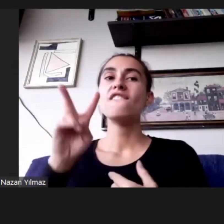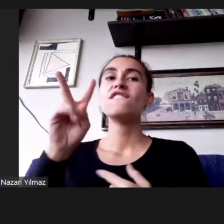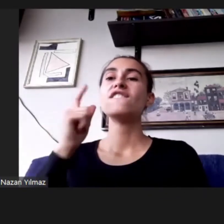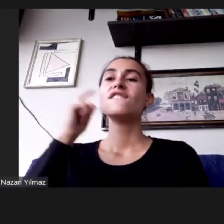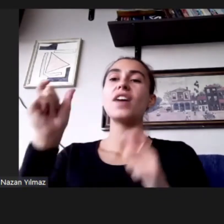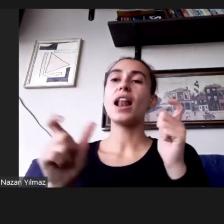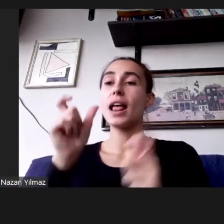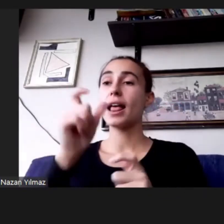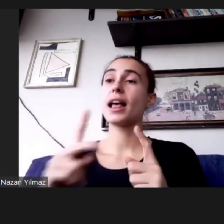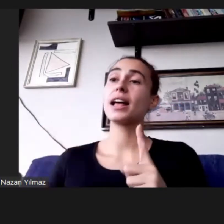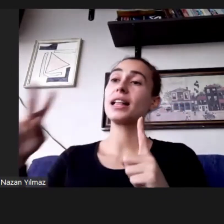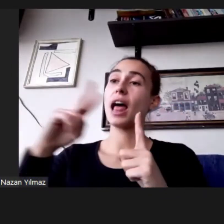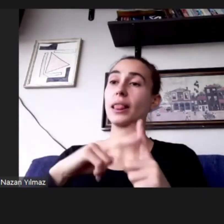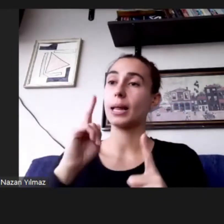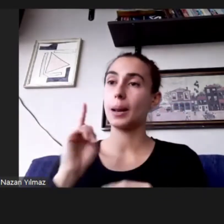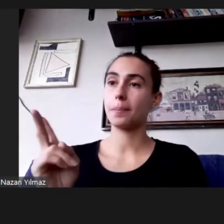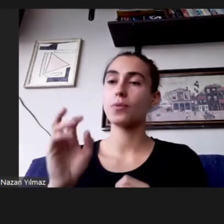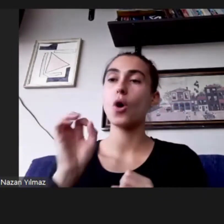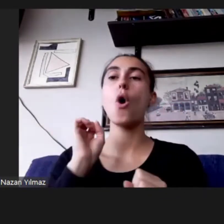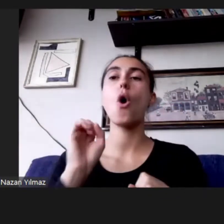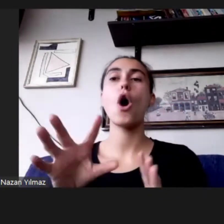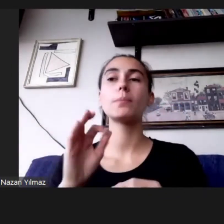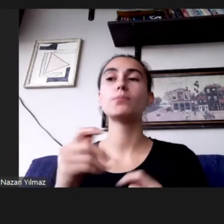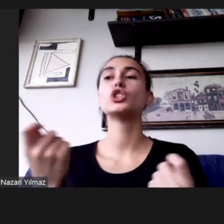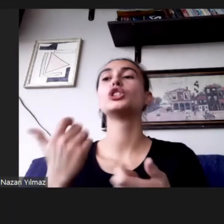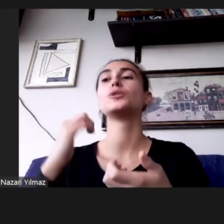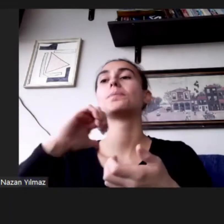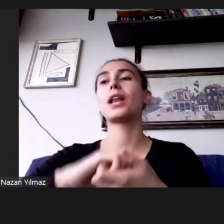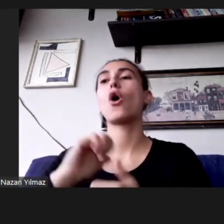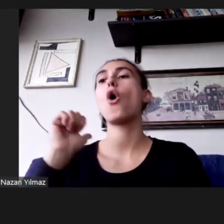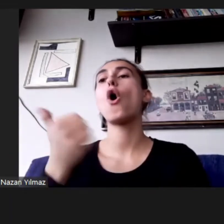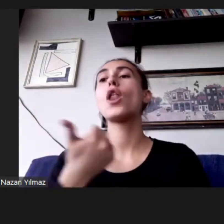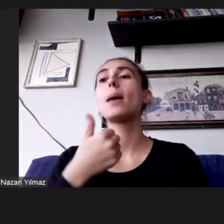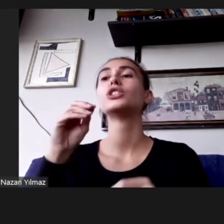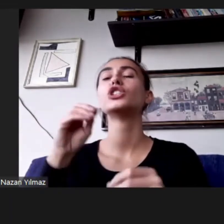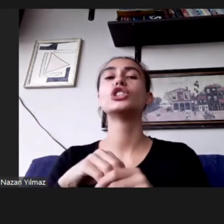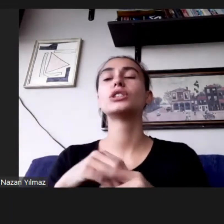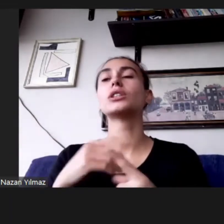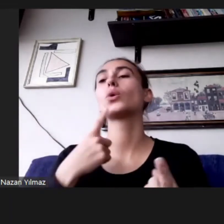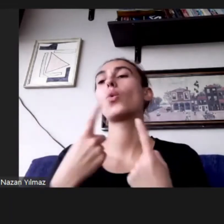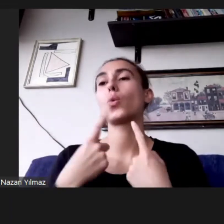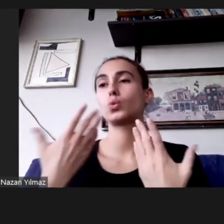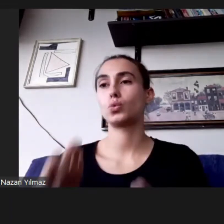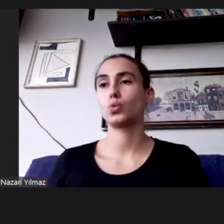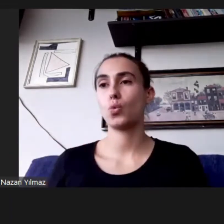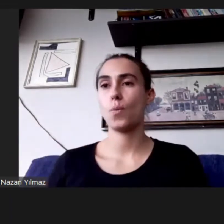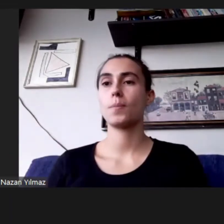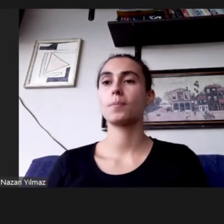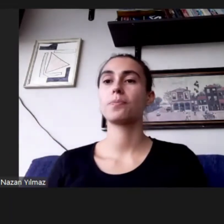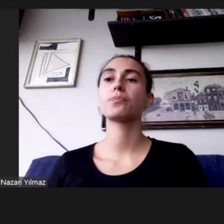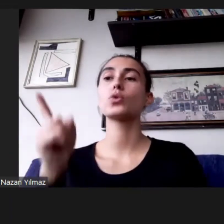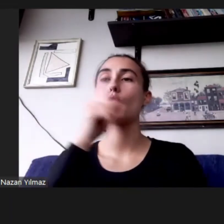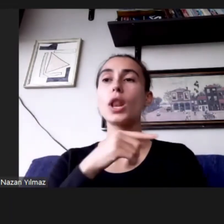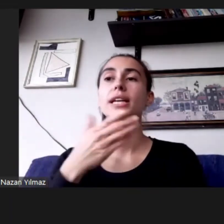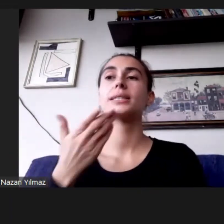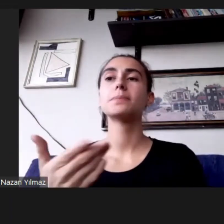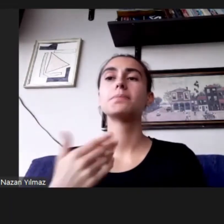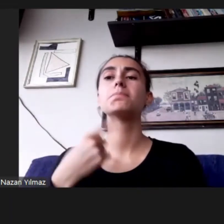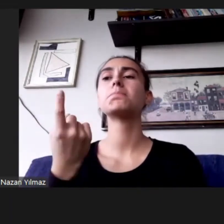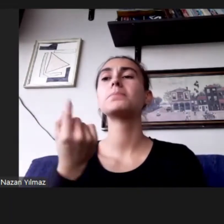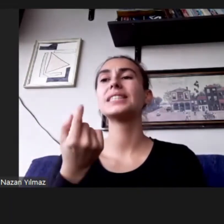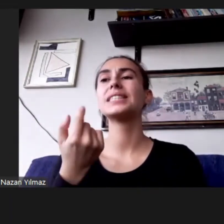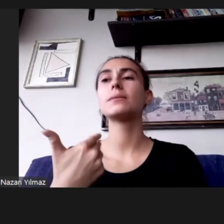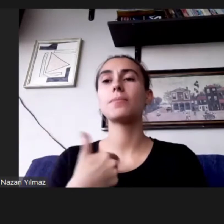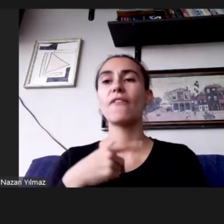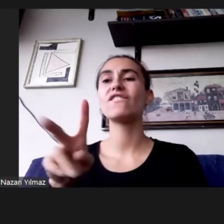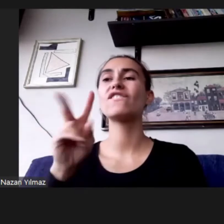süreçlerine katılımının ve öğretmenlerle işbirliğinin önemine sıklıkla değiniliyor. Dolayısıyla biz de biraz